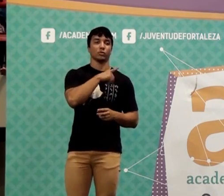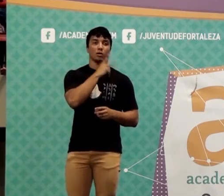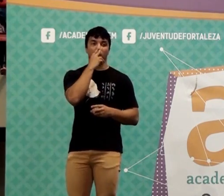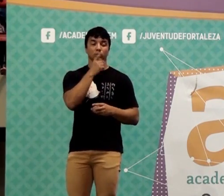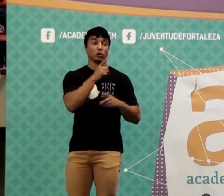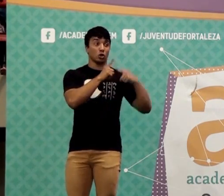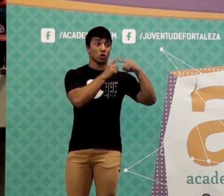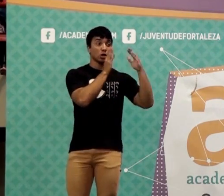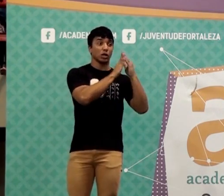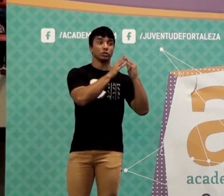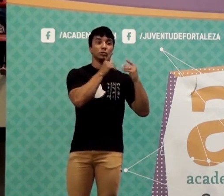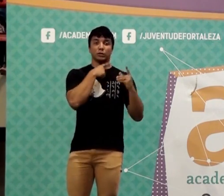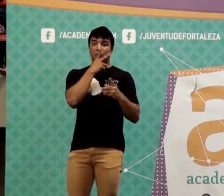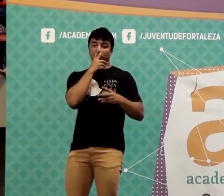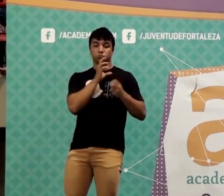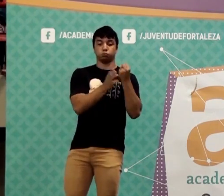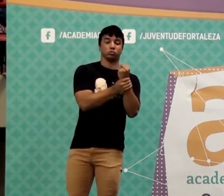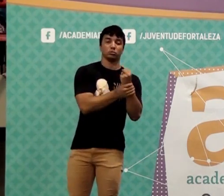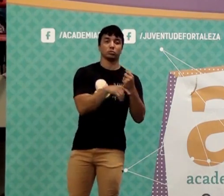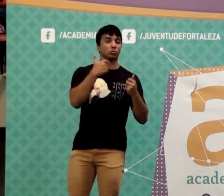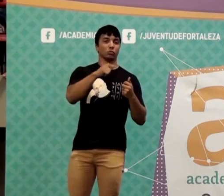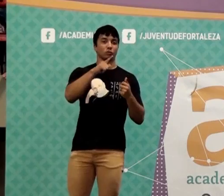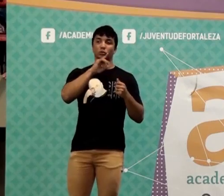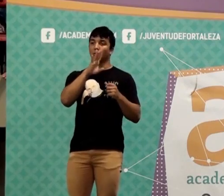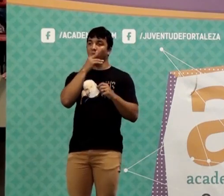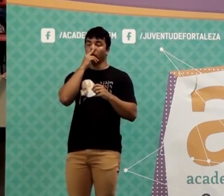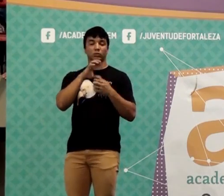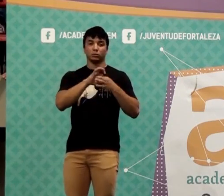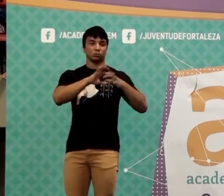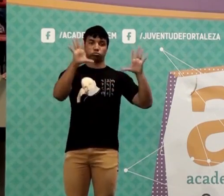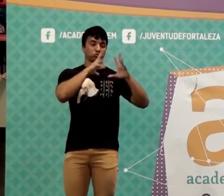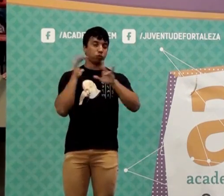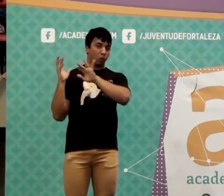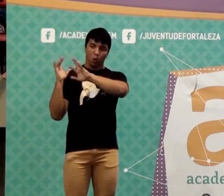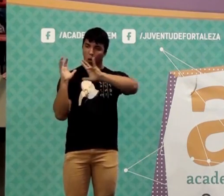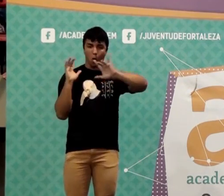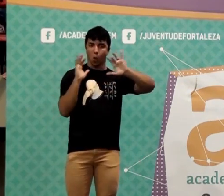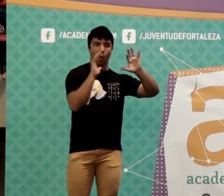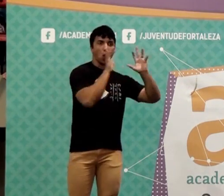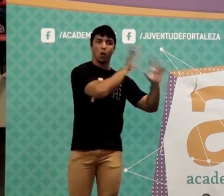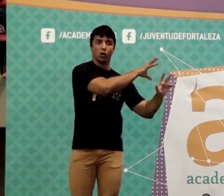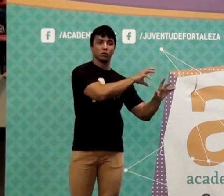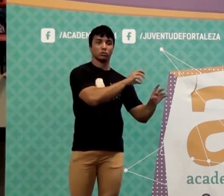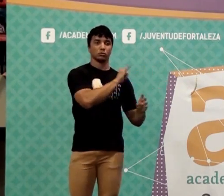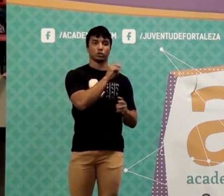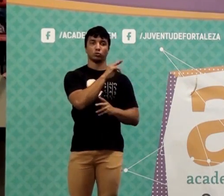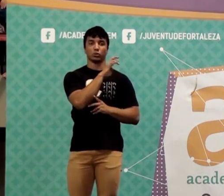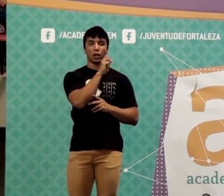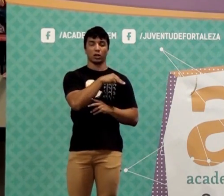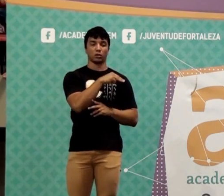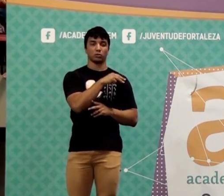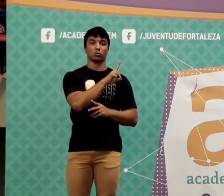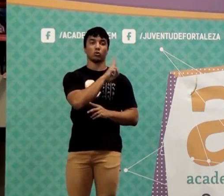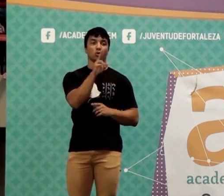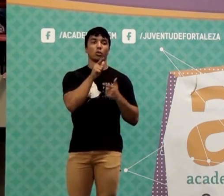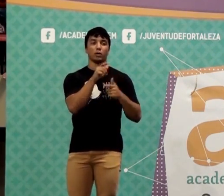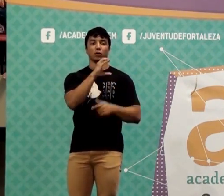é pecado. E terceiro, além de que eu induzo você a matar, essa pessoa que você vai matar não tem